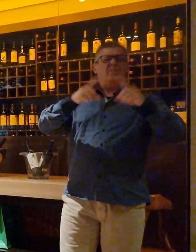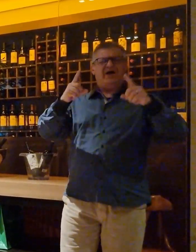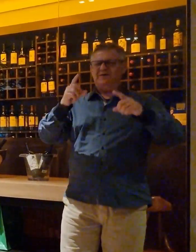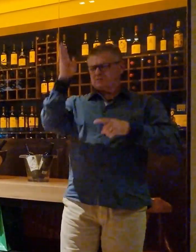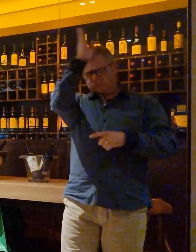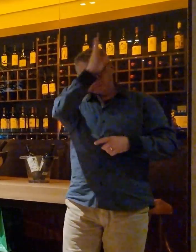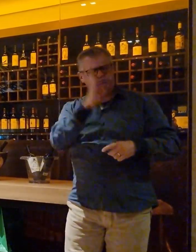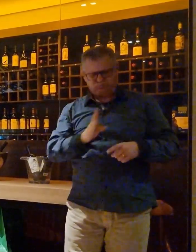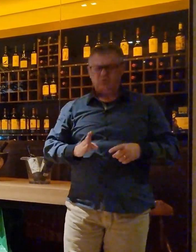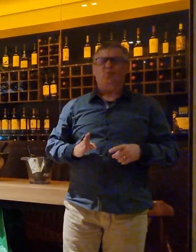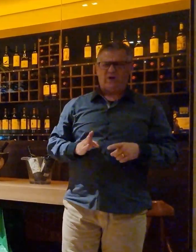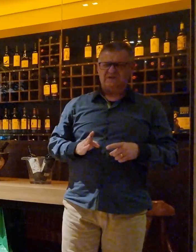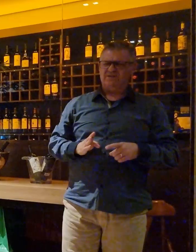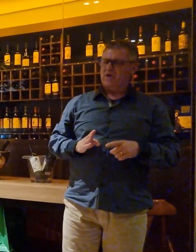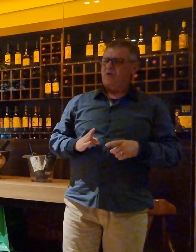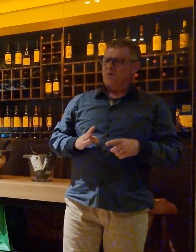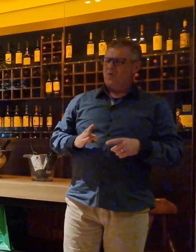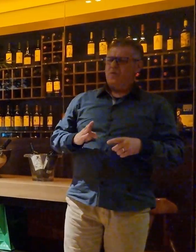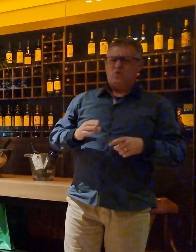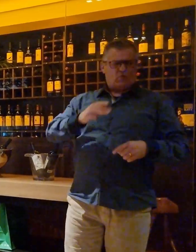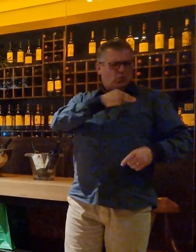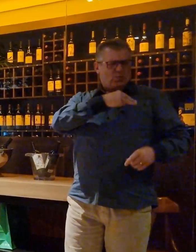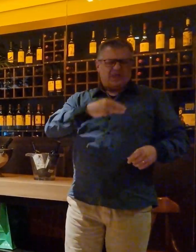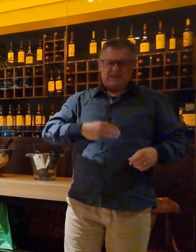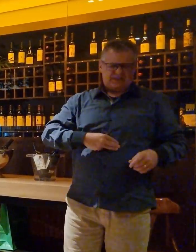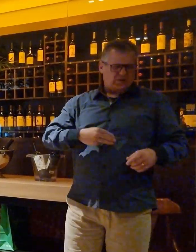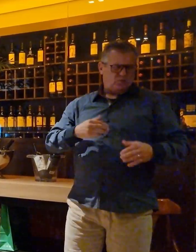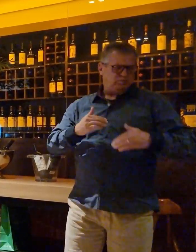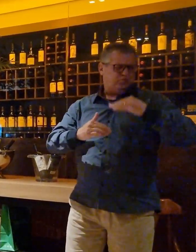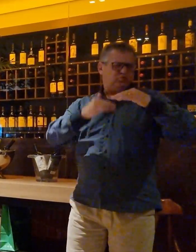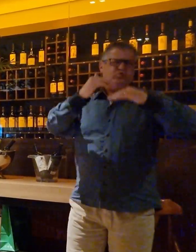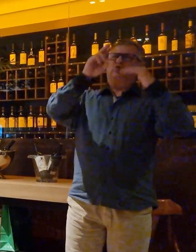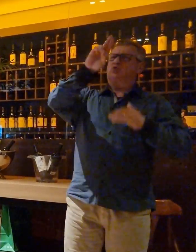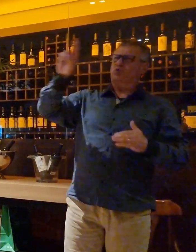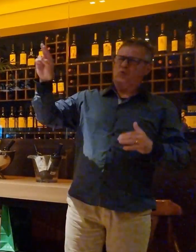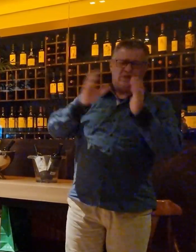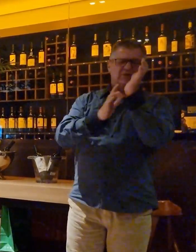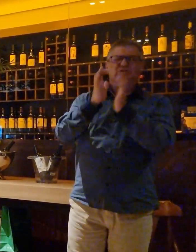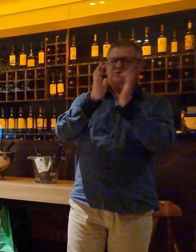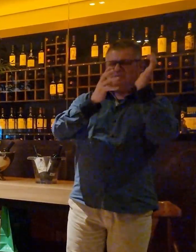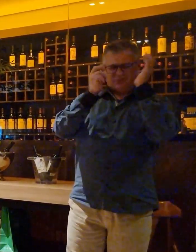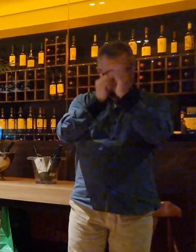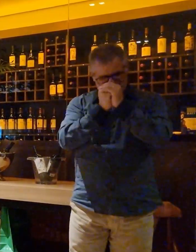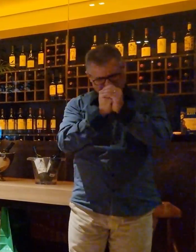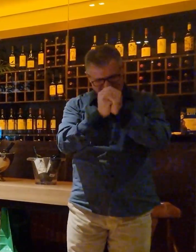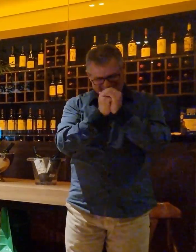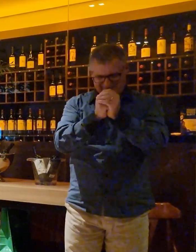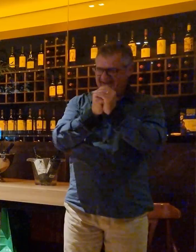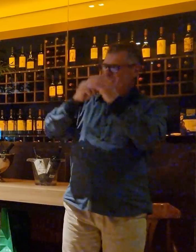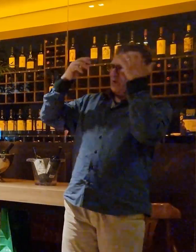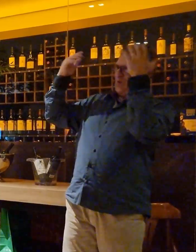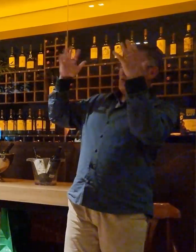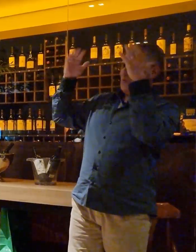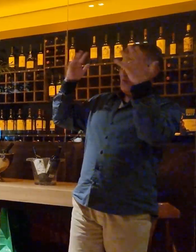ela possa servir ao Senhor com muita alegria, com o seu talento, e onde ela